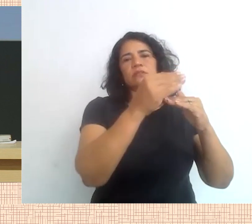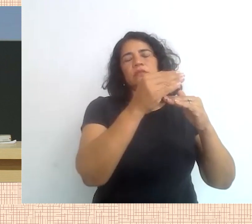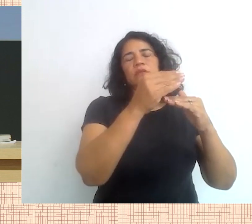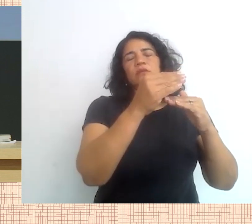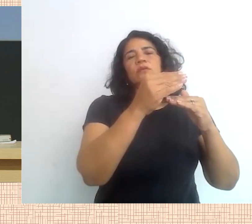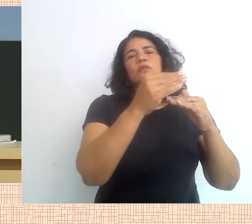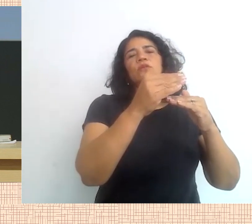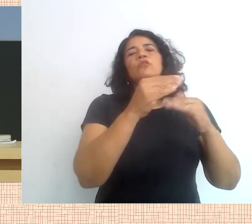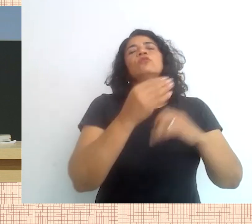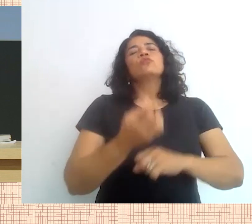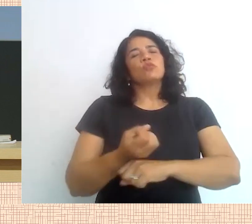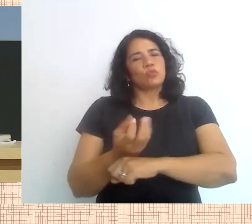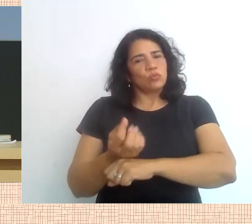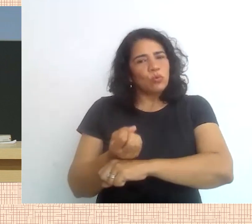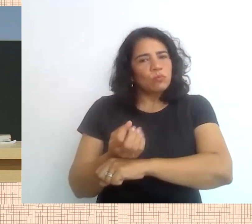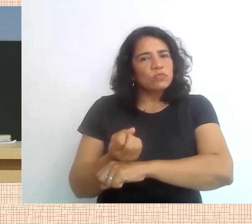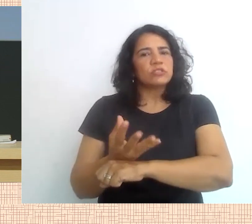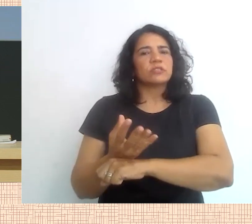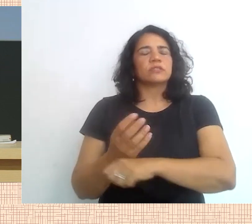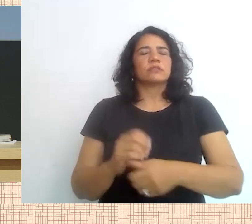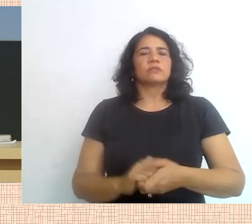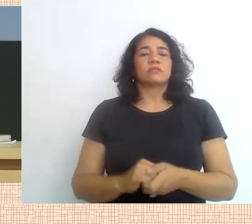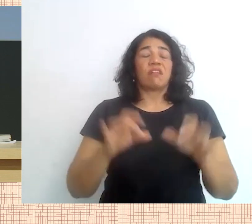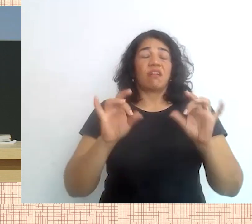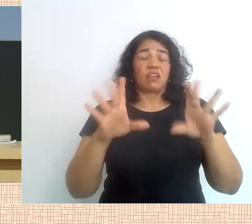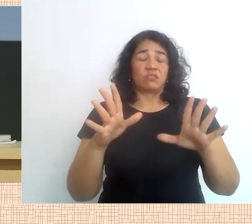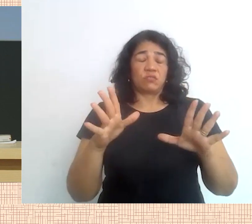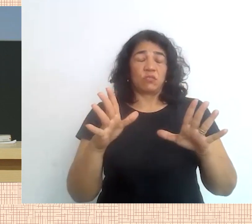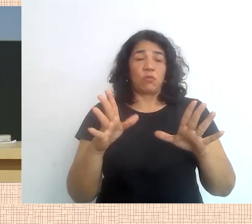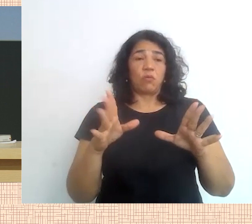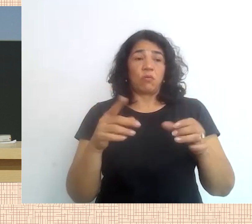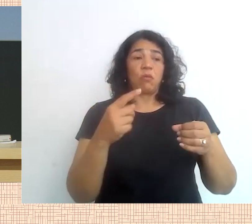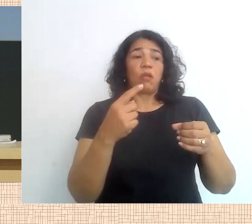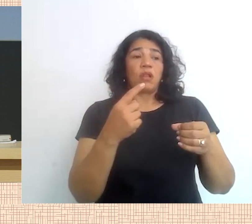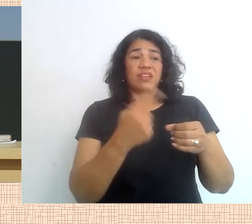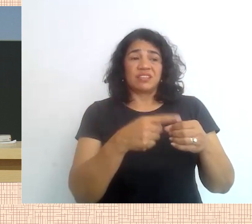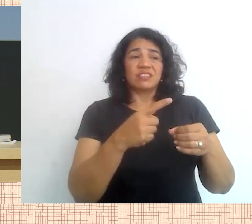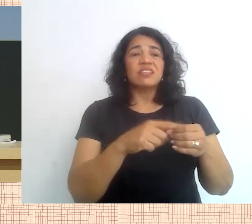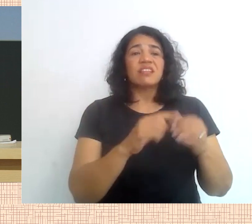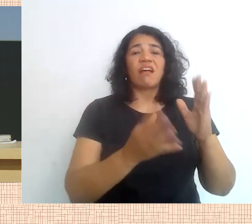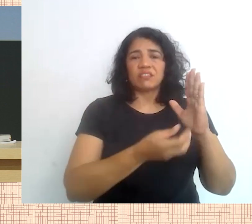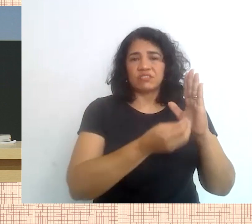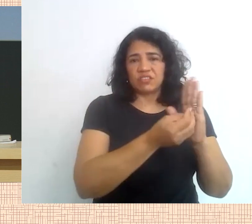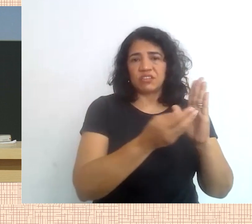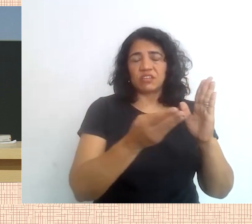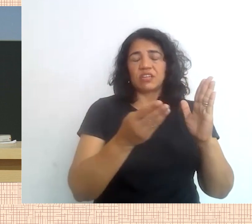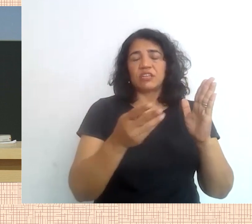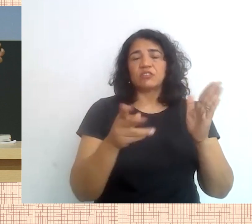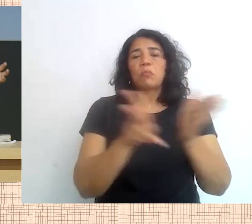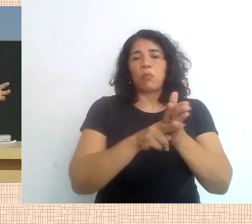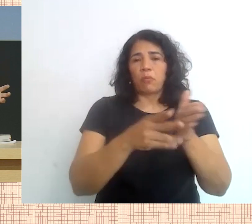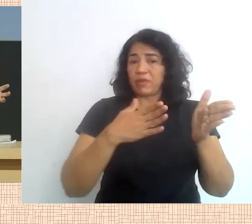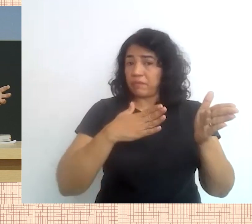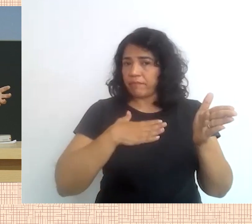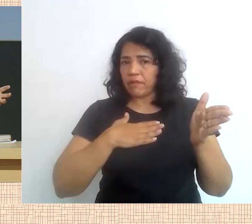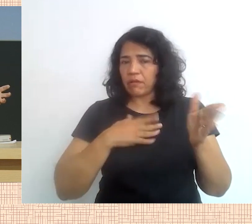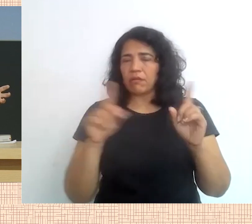Cristo. Não é só a edificação da minha igreja local, é a edificação do corpo de